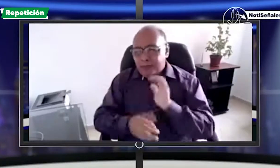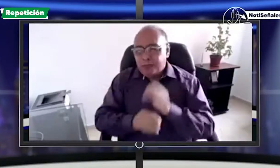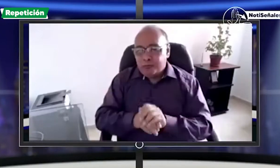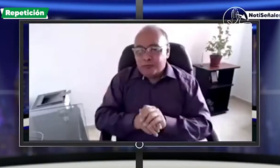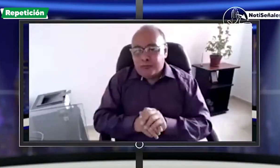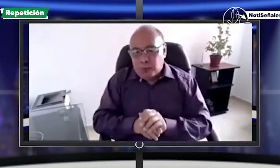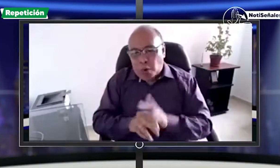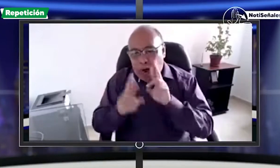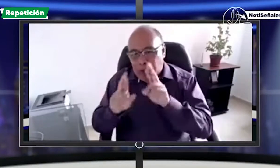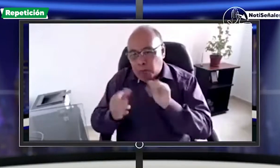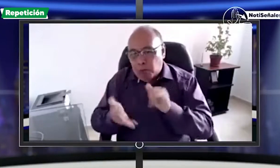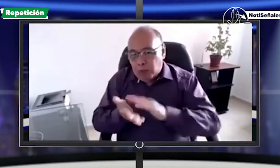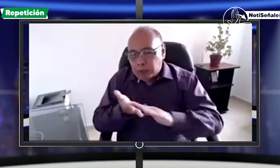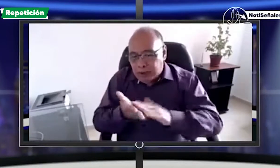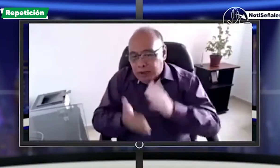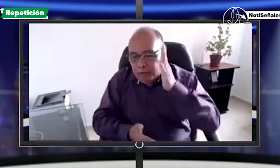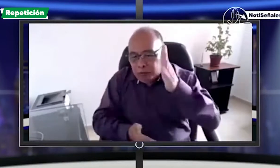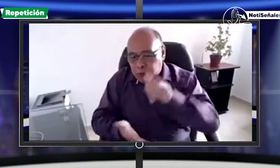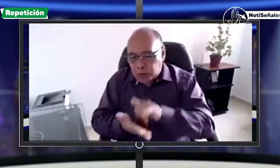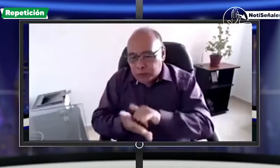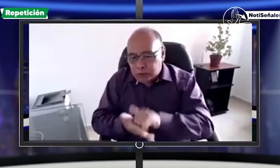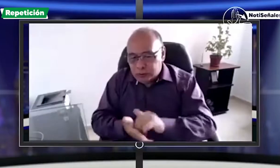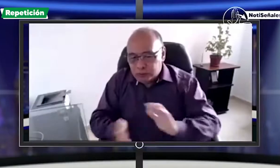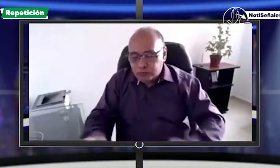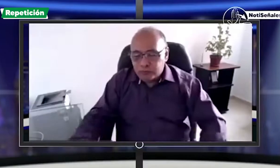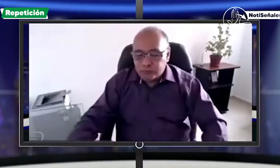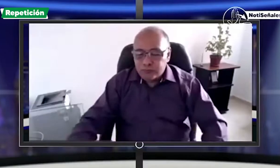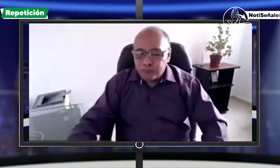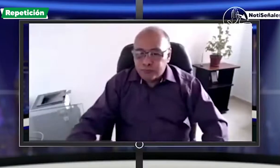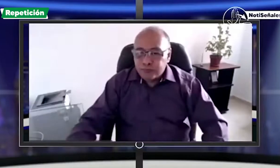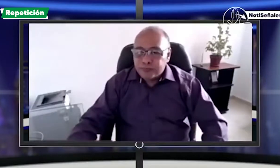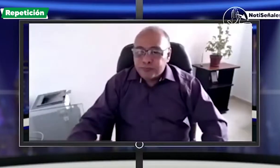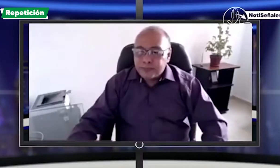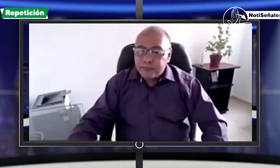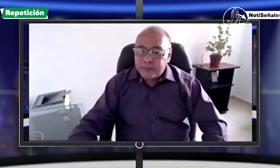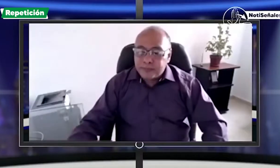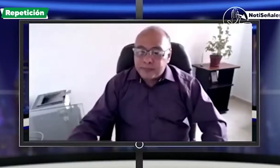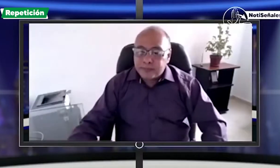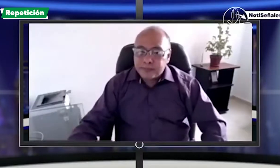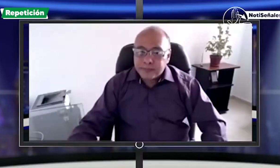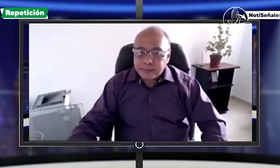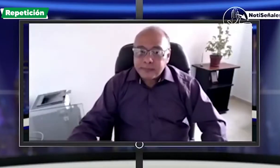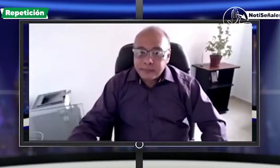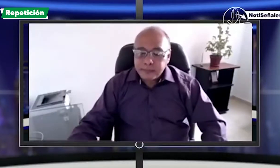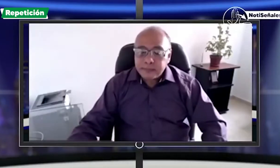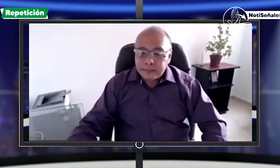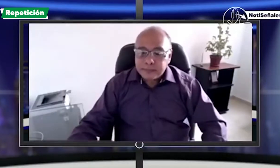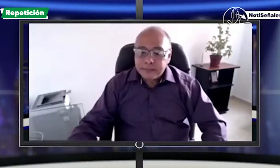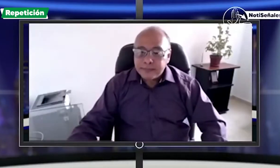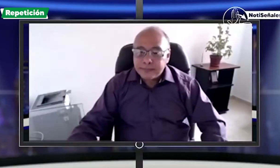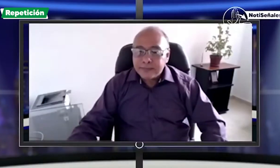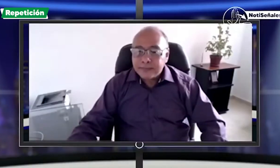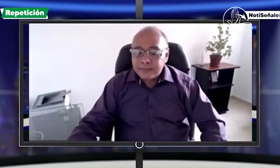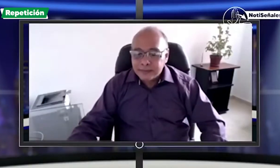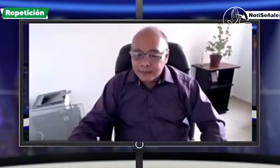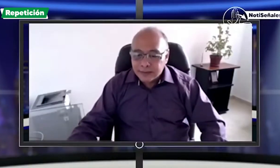el centro de relevo y sepan cómo usarlo nosotros con el mayor de los gustos pues estaremos allí y pues eso como una solución hacia futuro